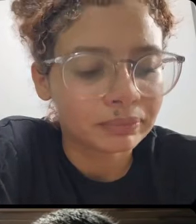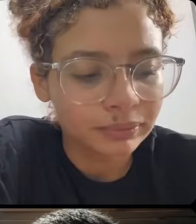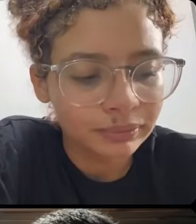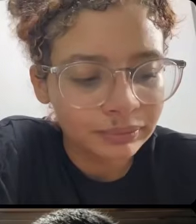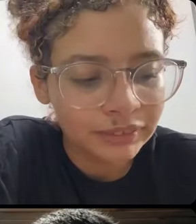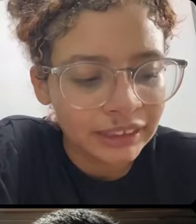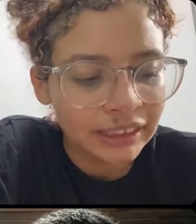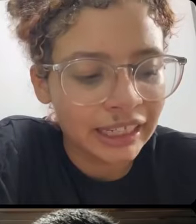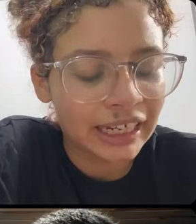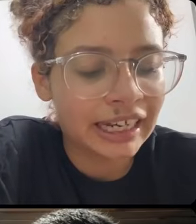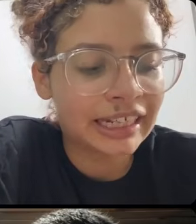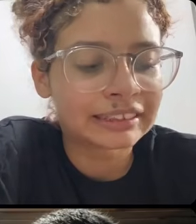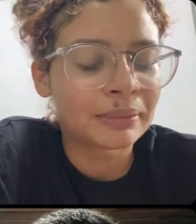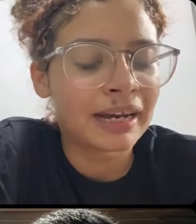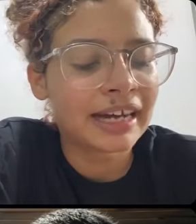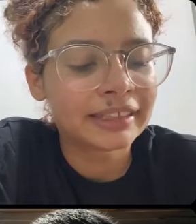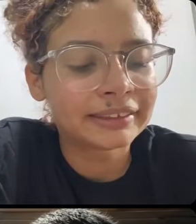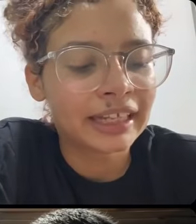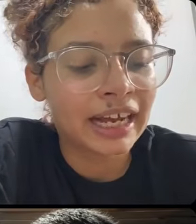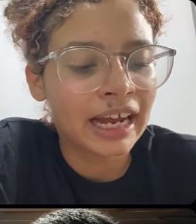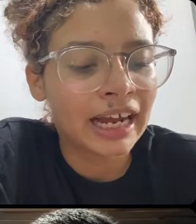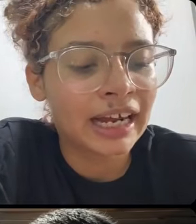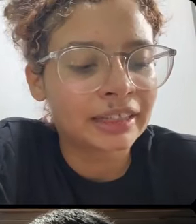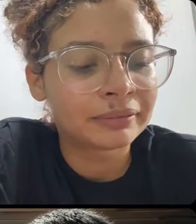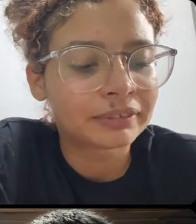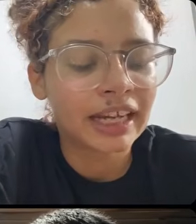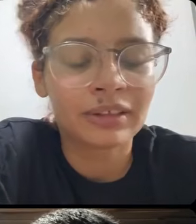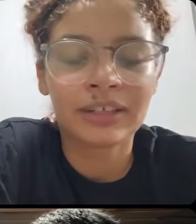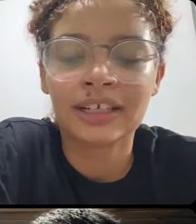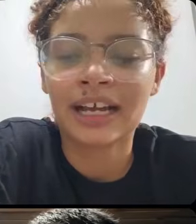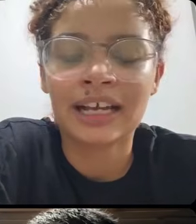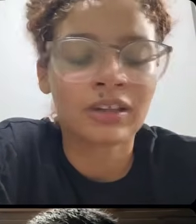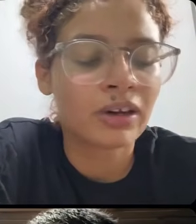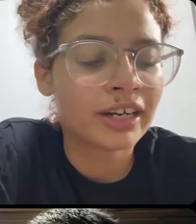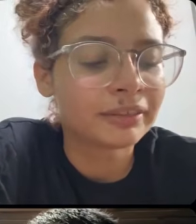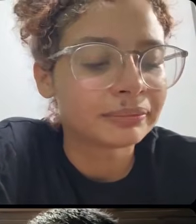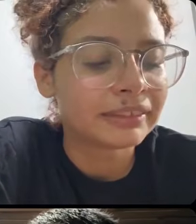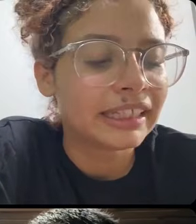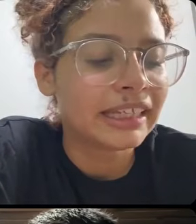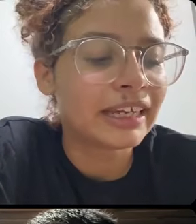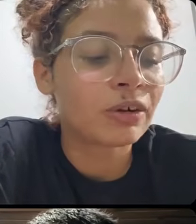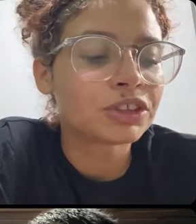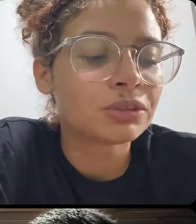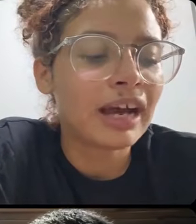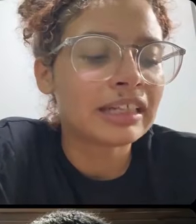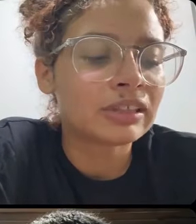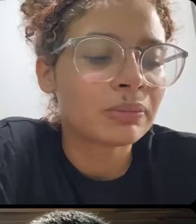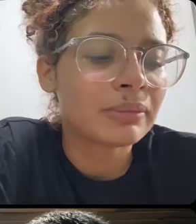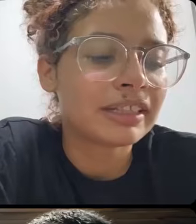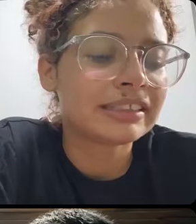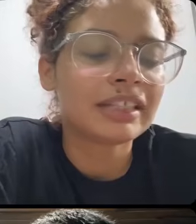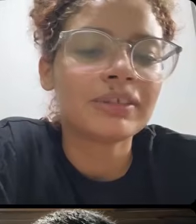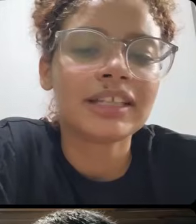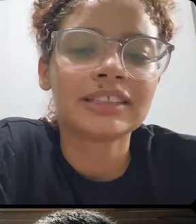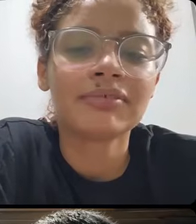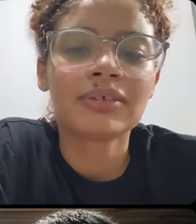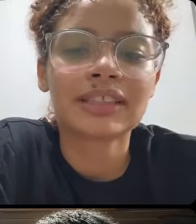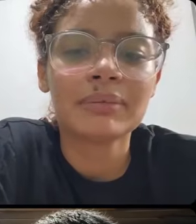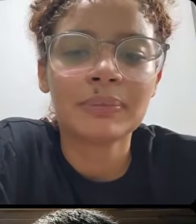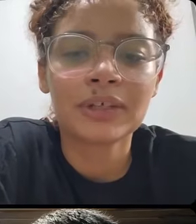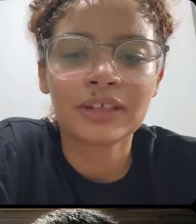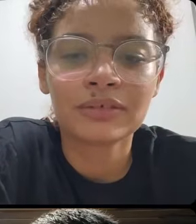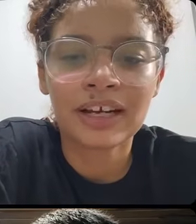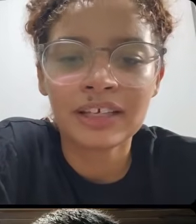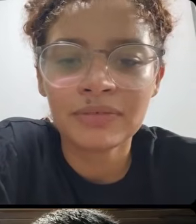Rafa, tem a Samara, tem a Lore, que continuaram, então permanecendo e assim